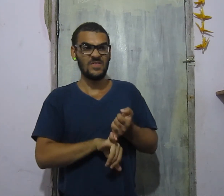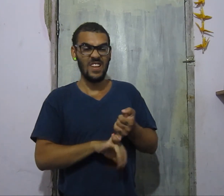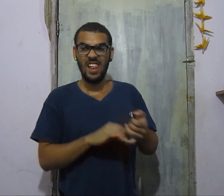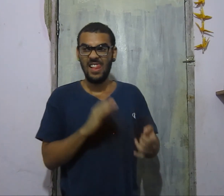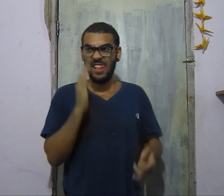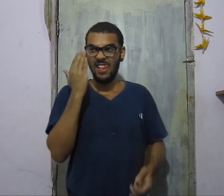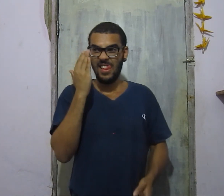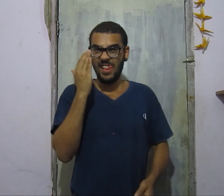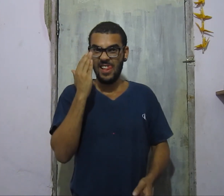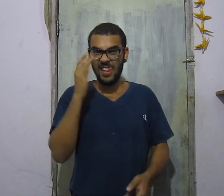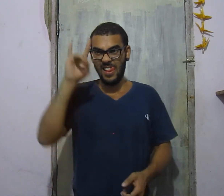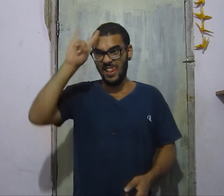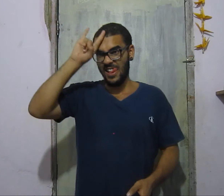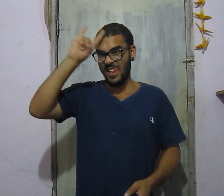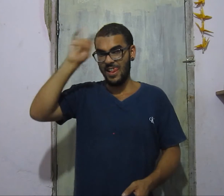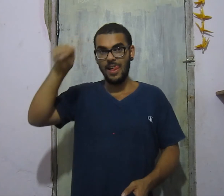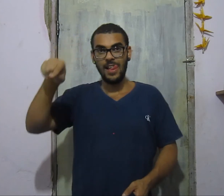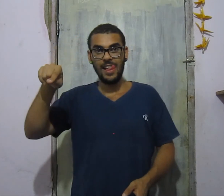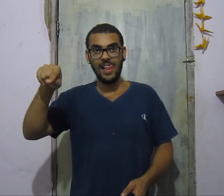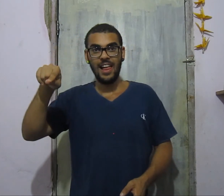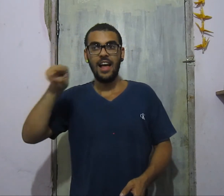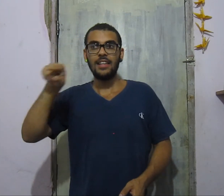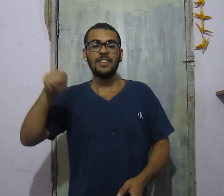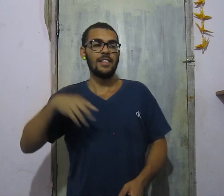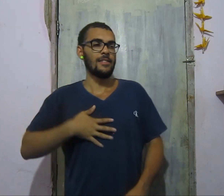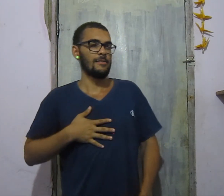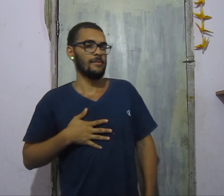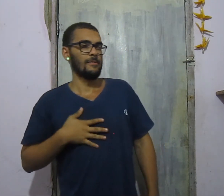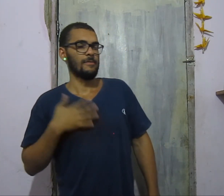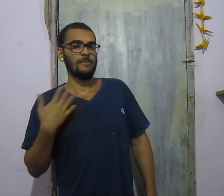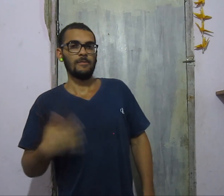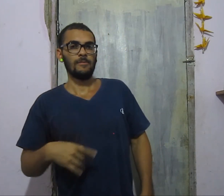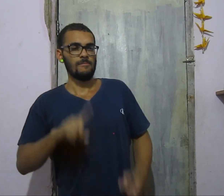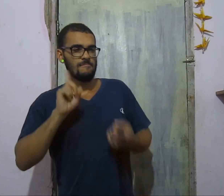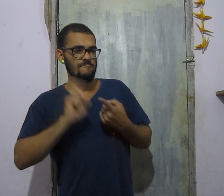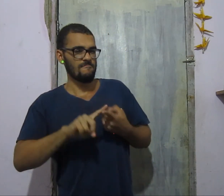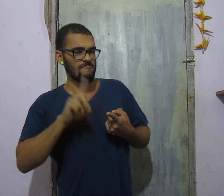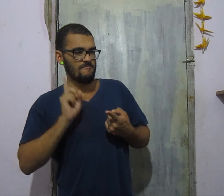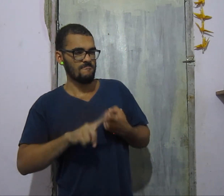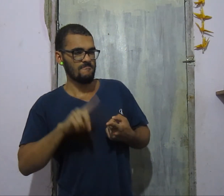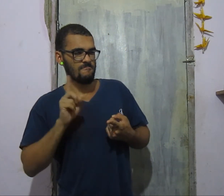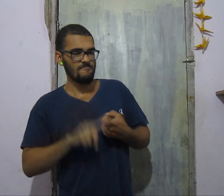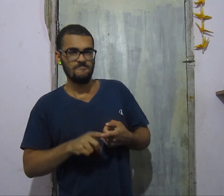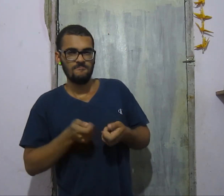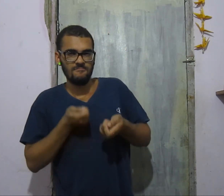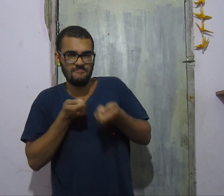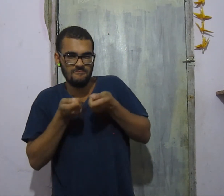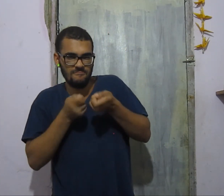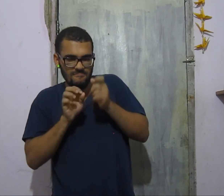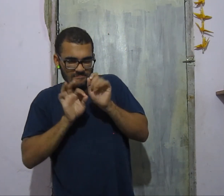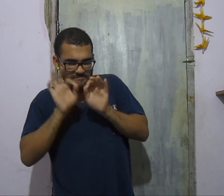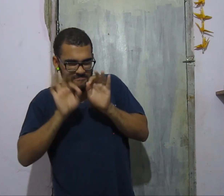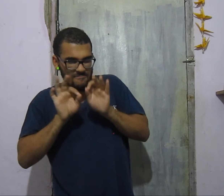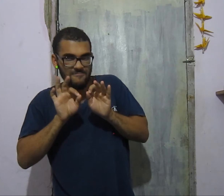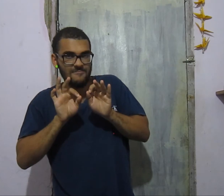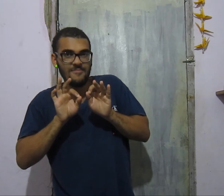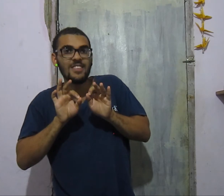nervoso, por causa desse adultério, ele planeja uma vingança contra os